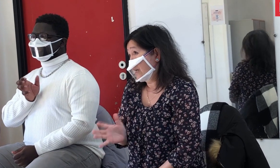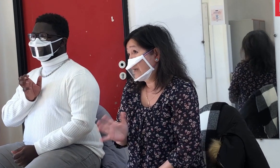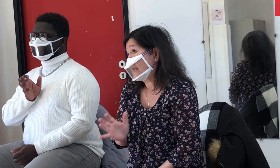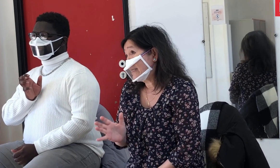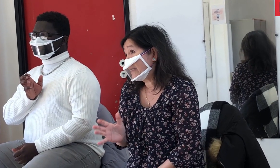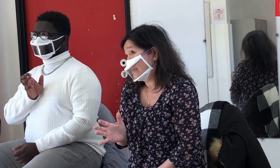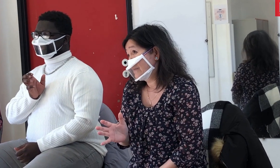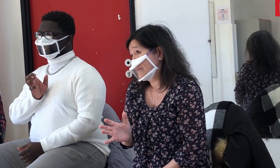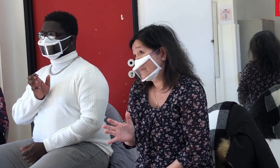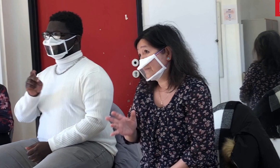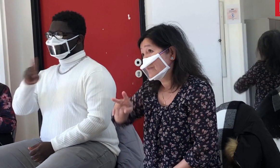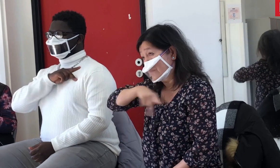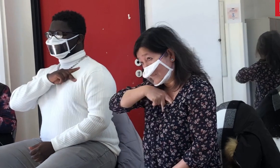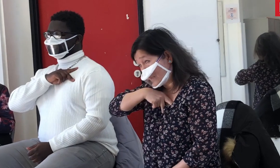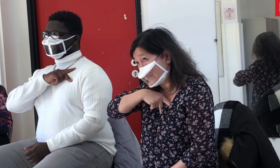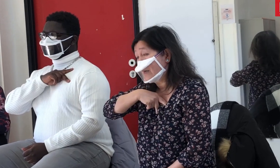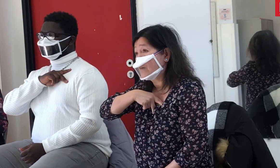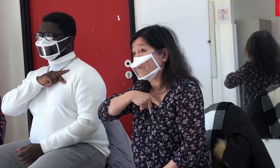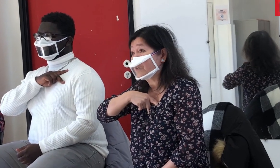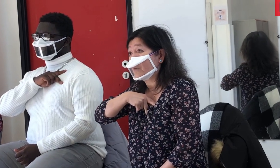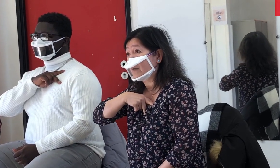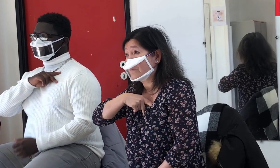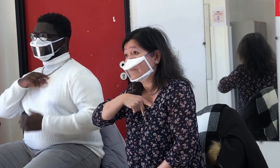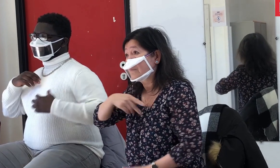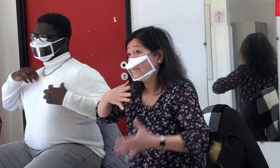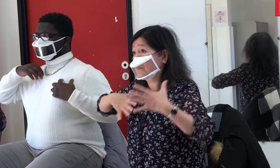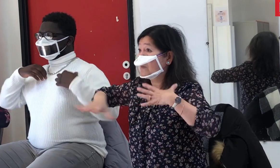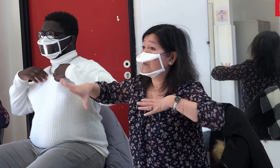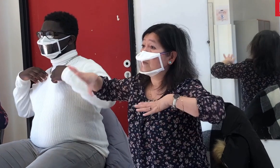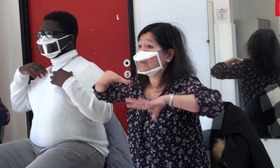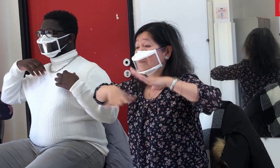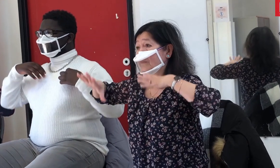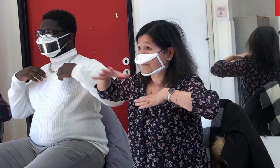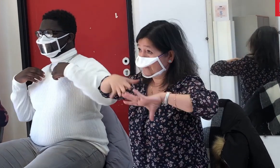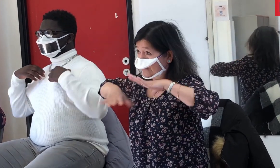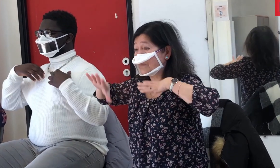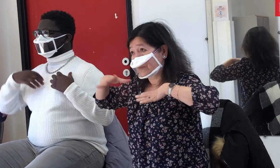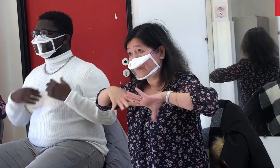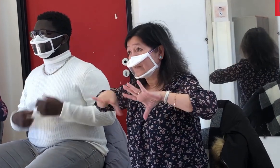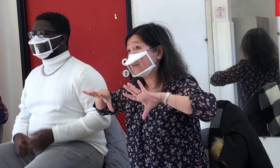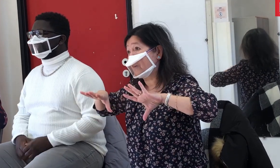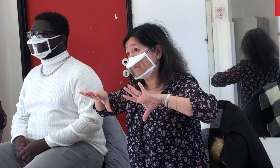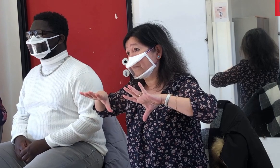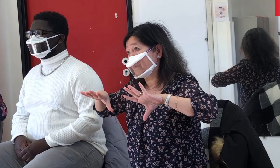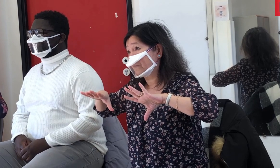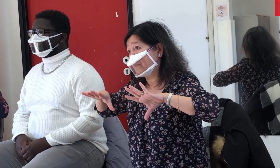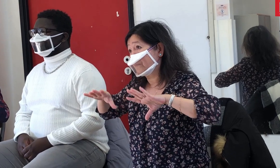À qui? À moi. Très bien. On fait quoi? Balader. Quand? L'après-midi.